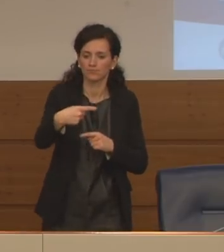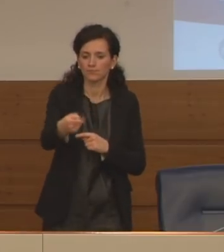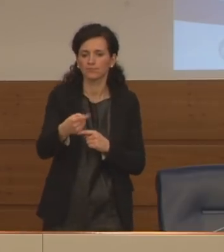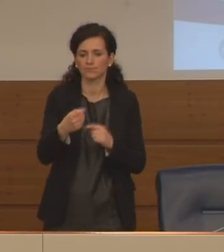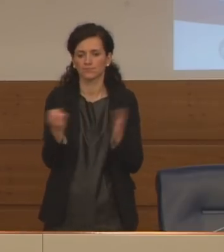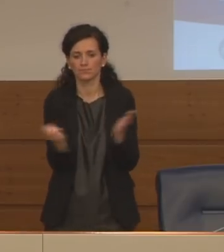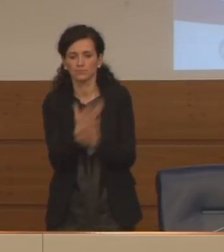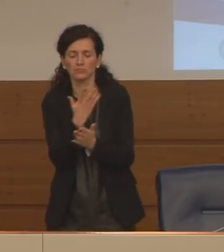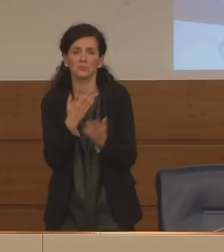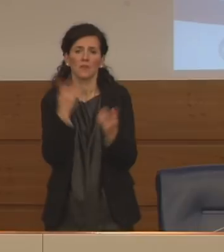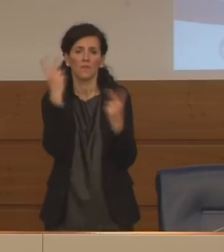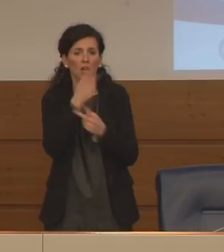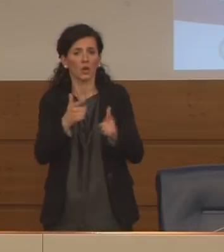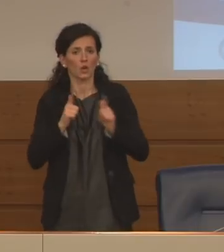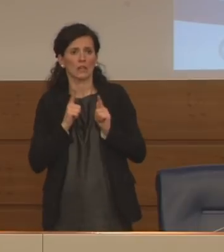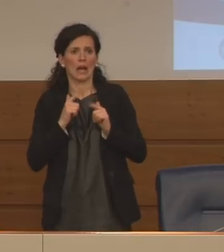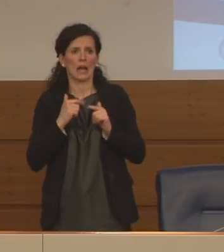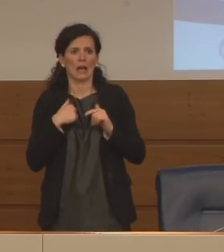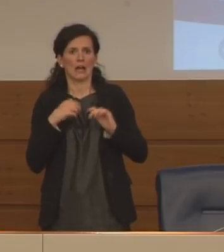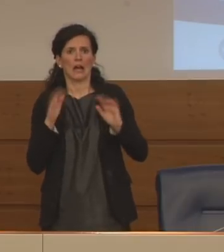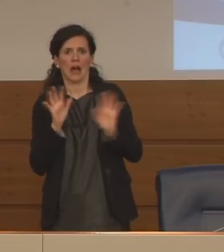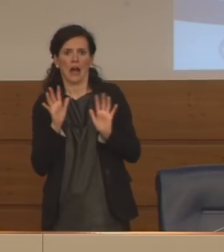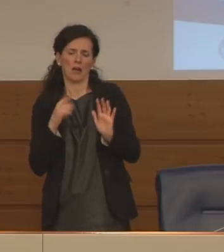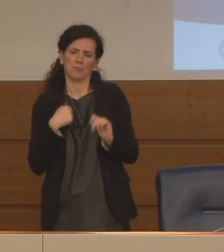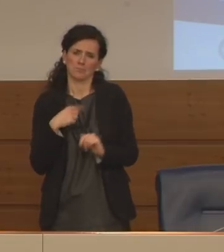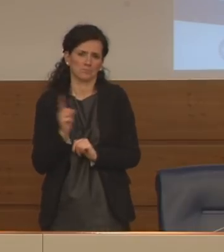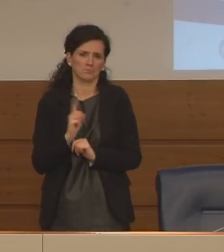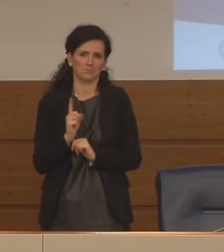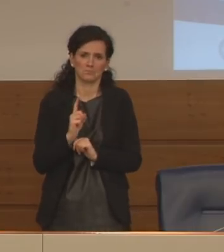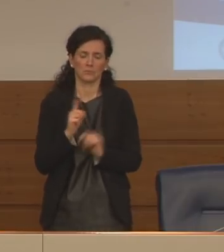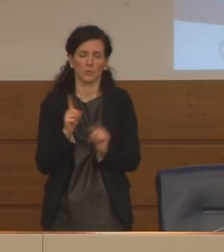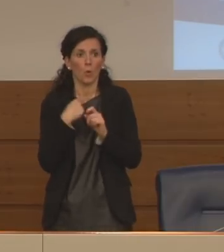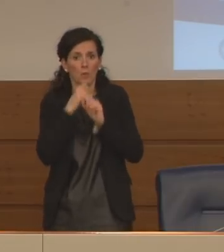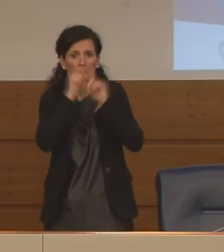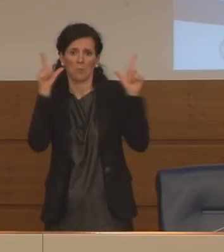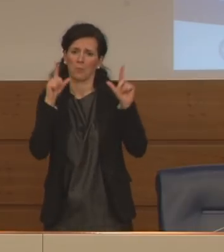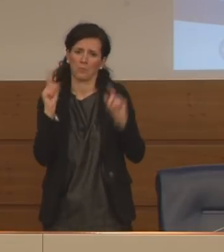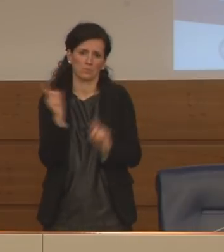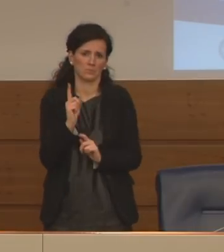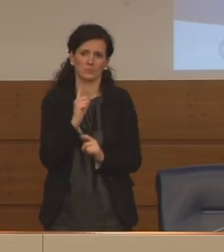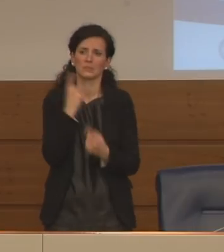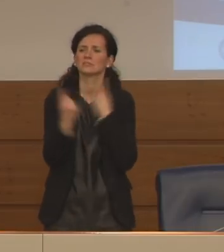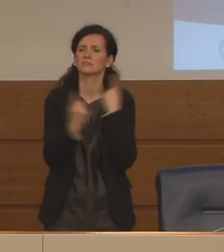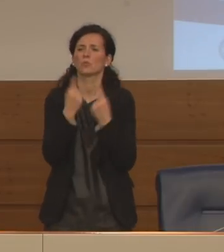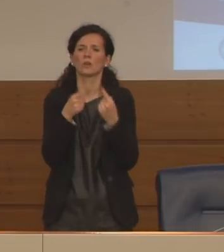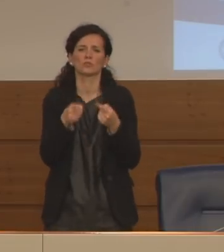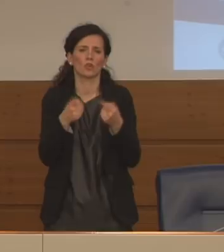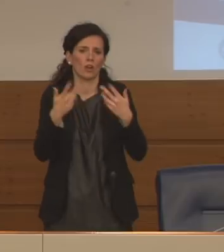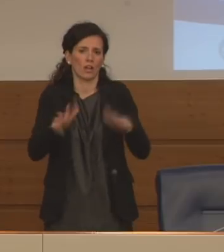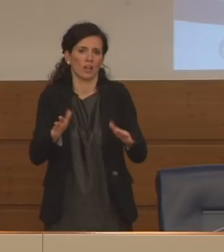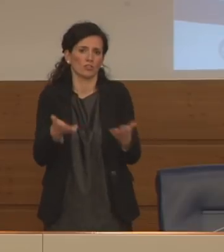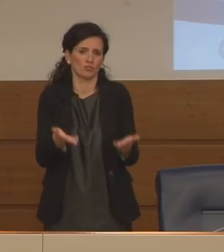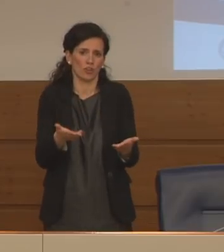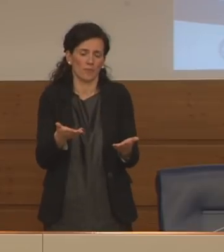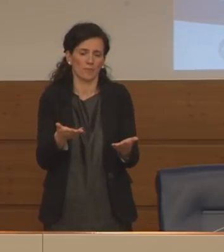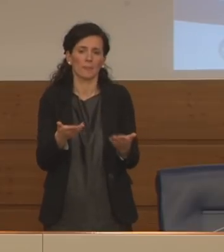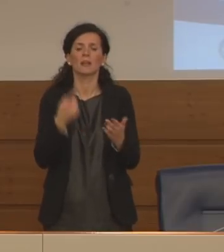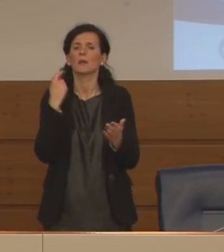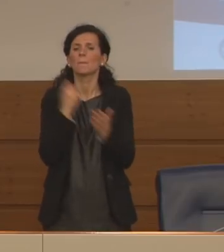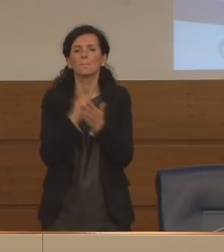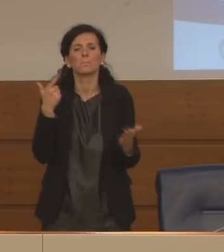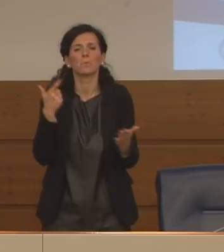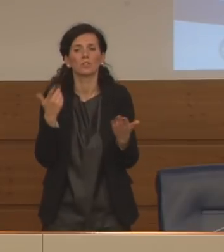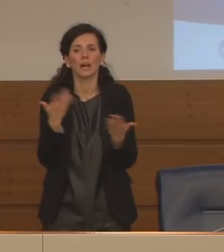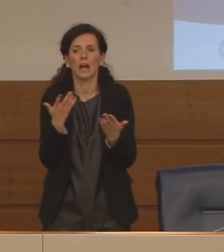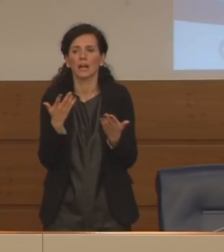non mi sconvolge poi possibile nell'ambito di questa di questa vicenda la cosa fondamentale che siano appunto